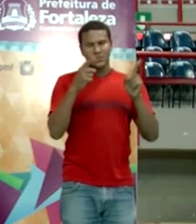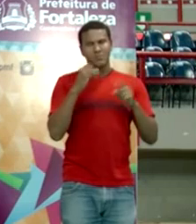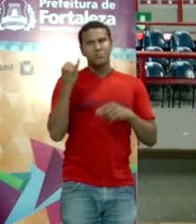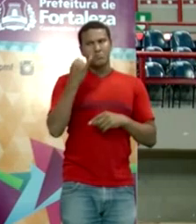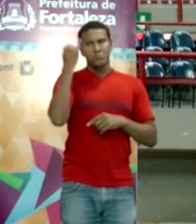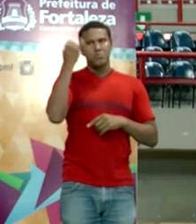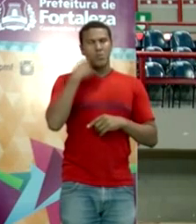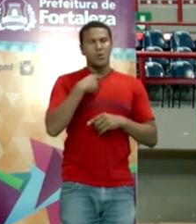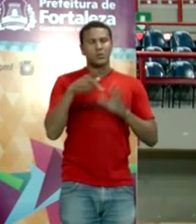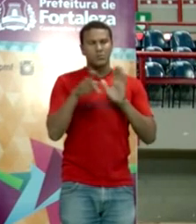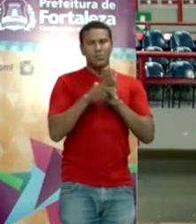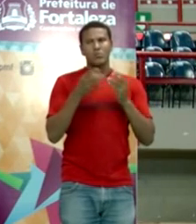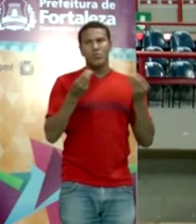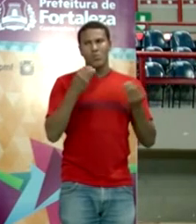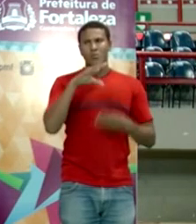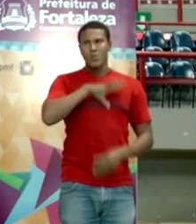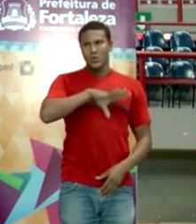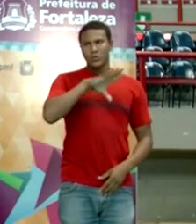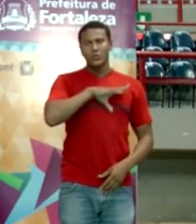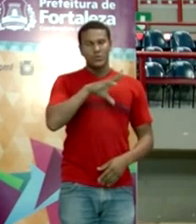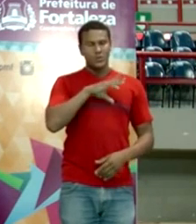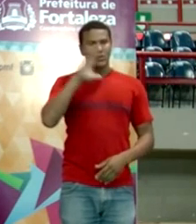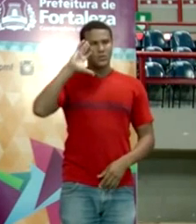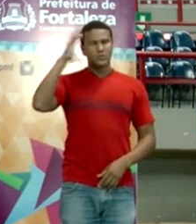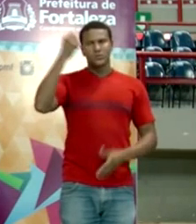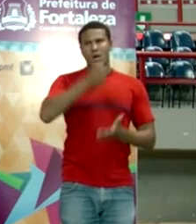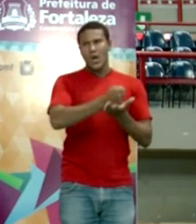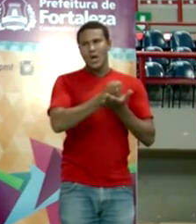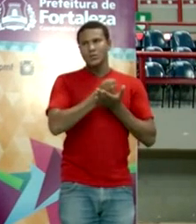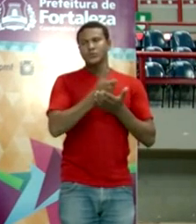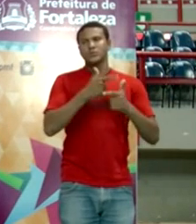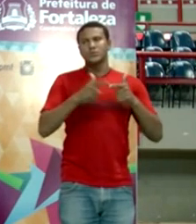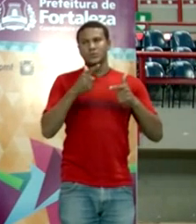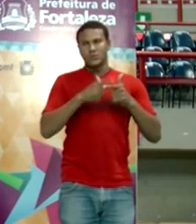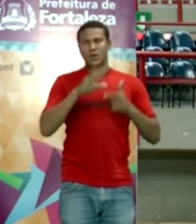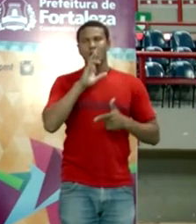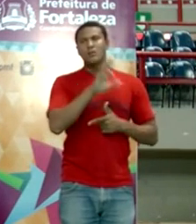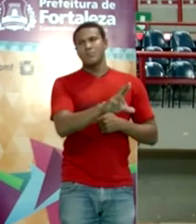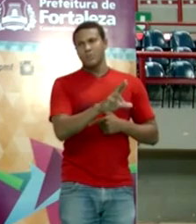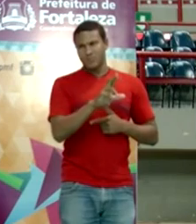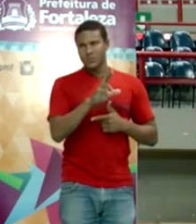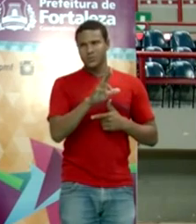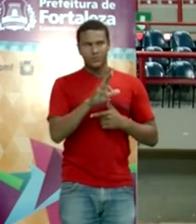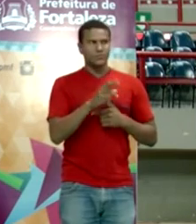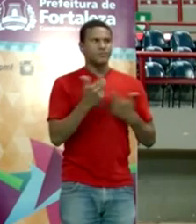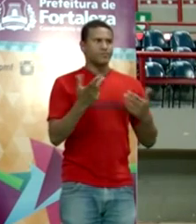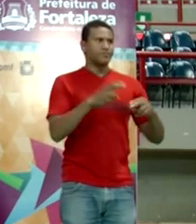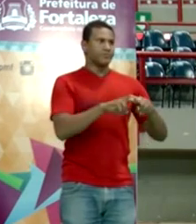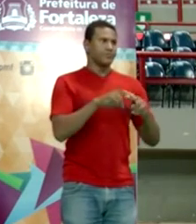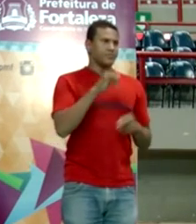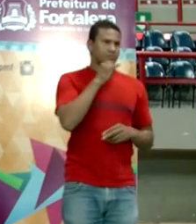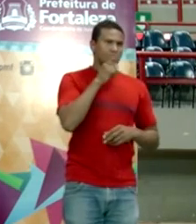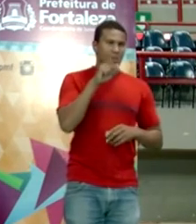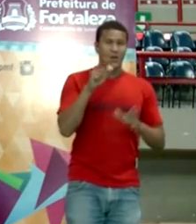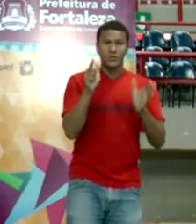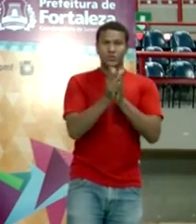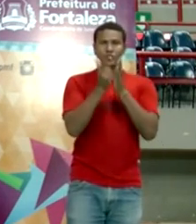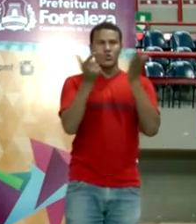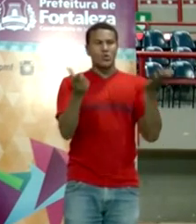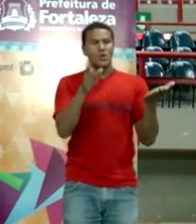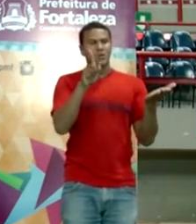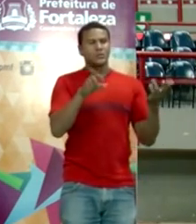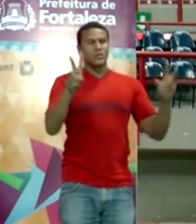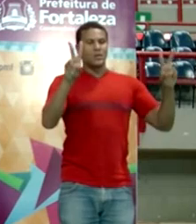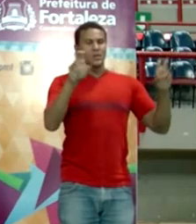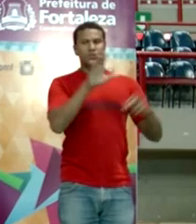questões na prova de linguagens. Nós estamos aqui tratando do gênero jornalístico. É um gênero, e cada gênero tem a